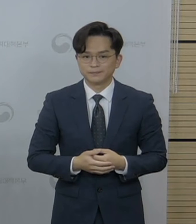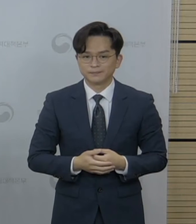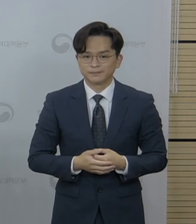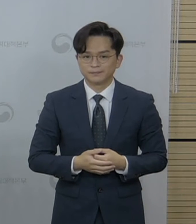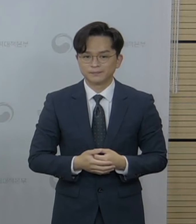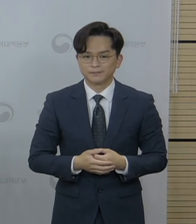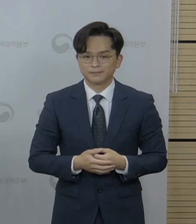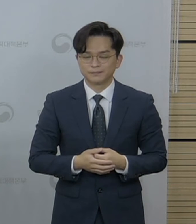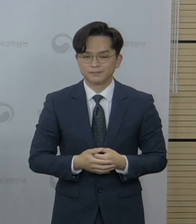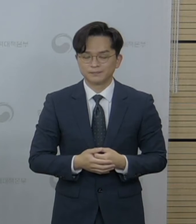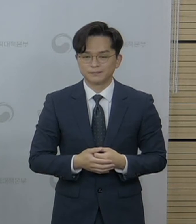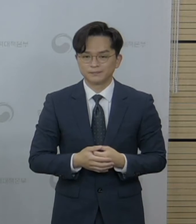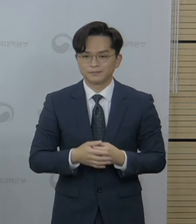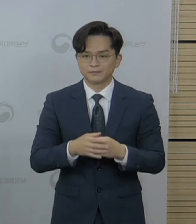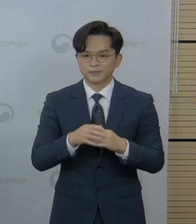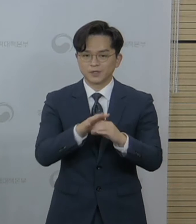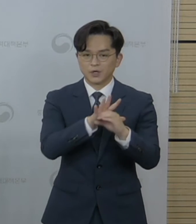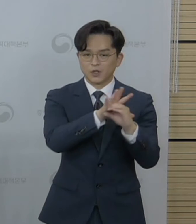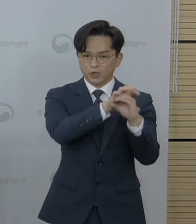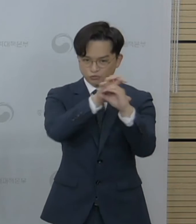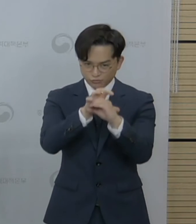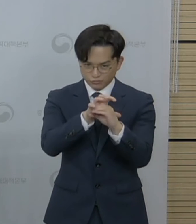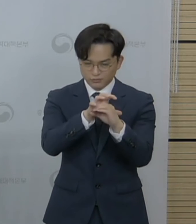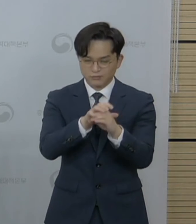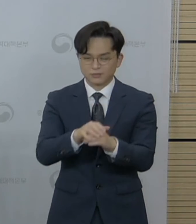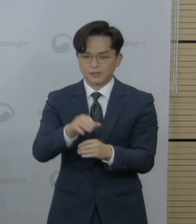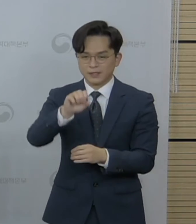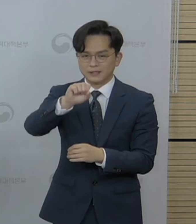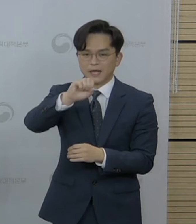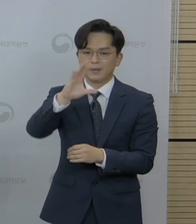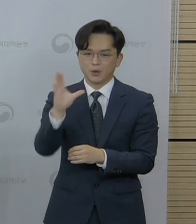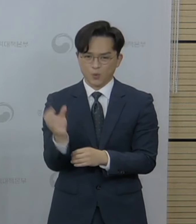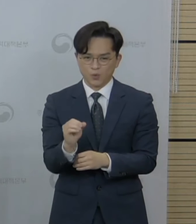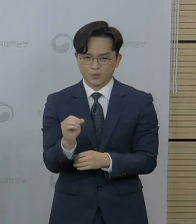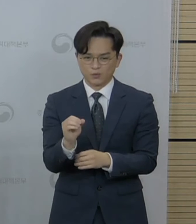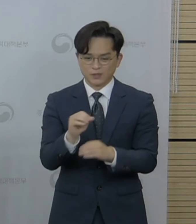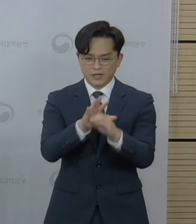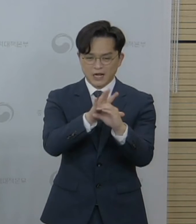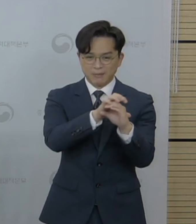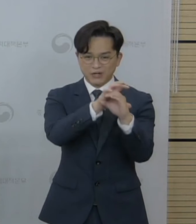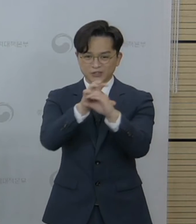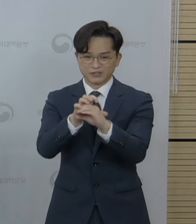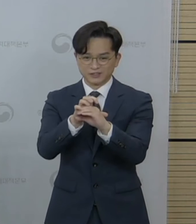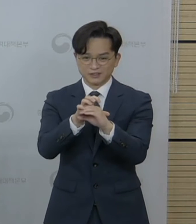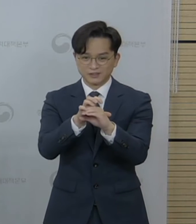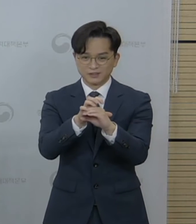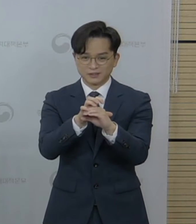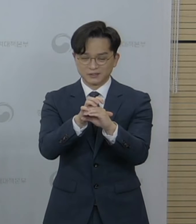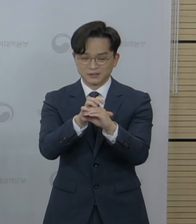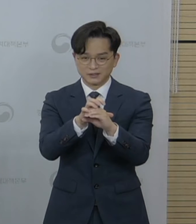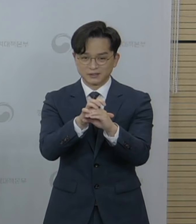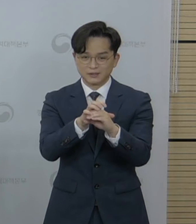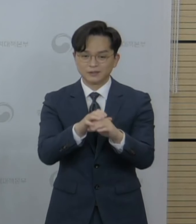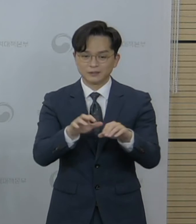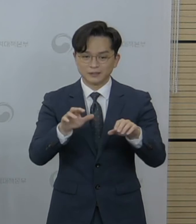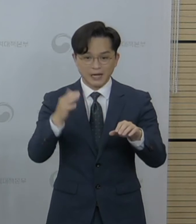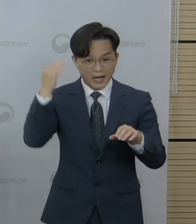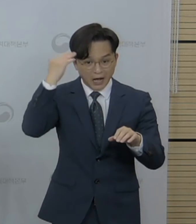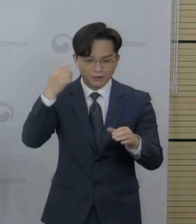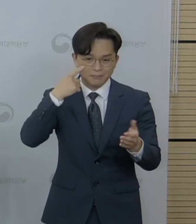감염력이 높아졌을 것으로 추정되고 있는 영국과 남아공 변이주는 현재까지 모두 12건이 발견되었습니다.